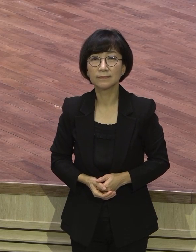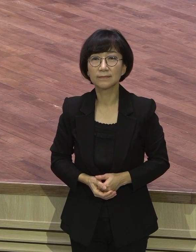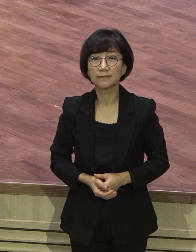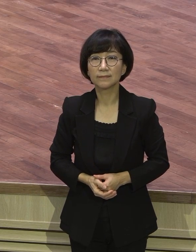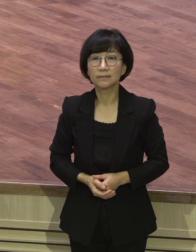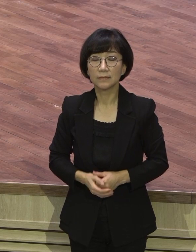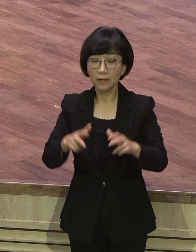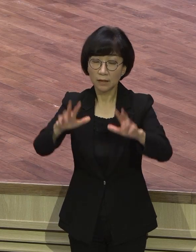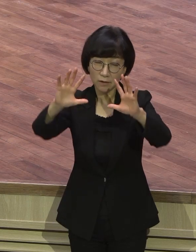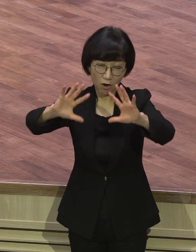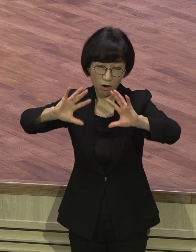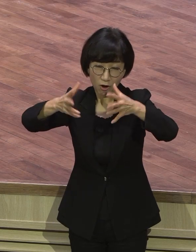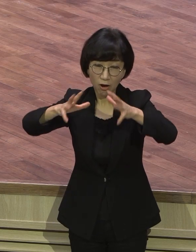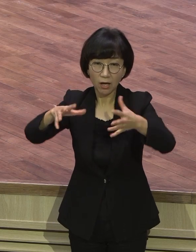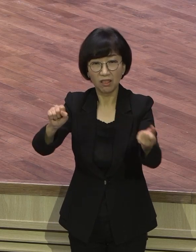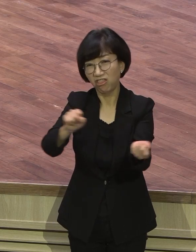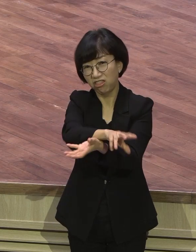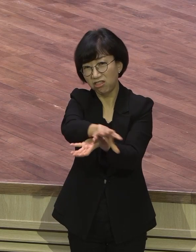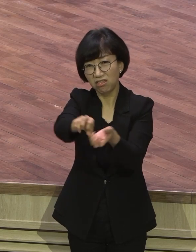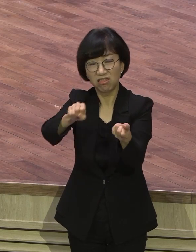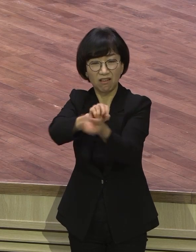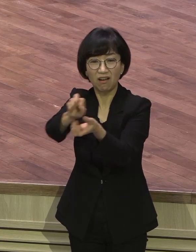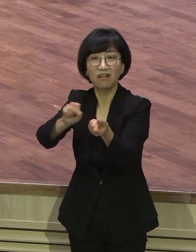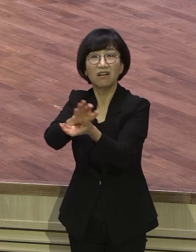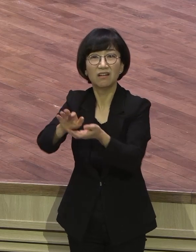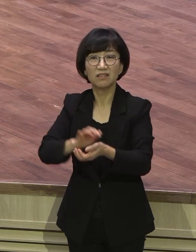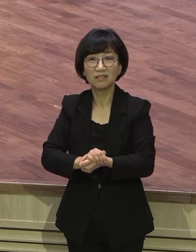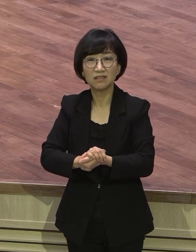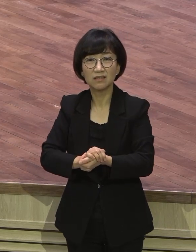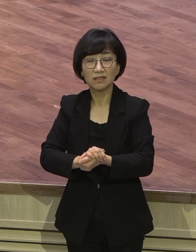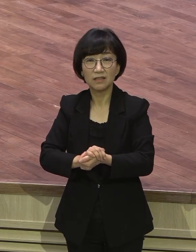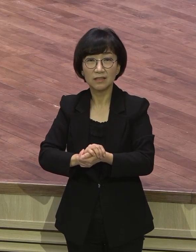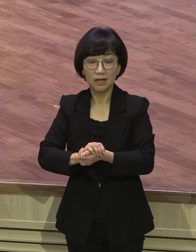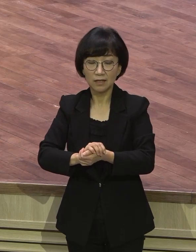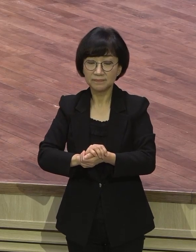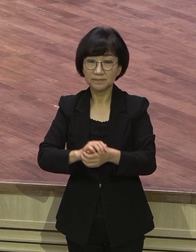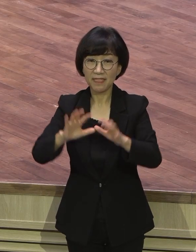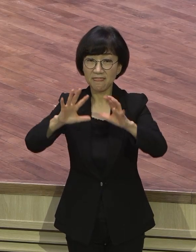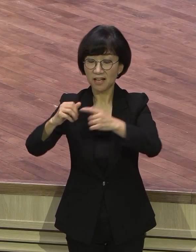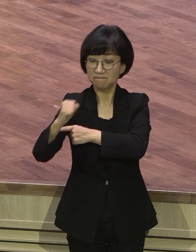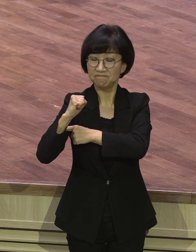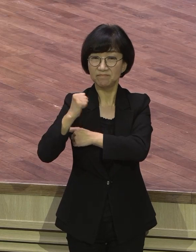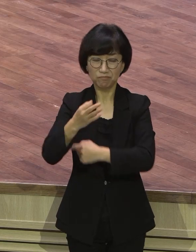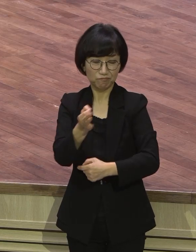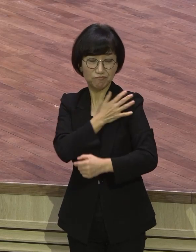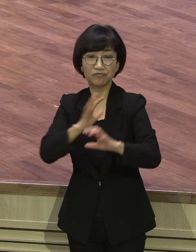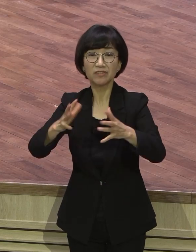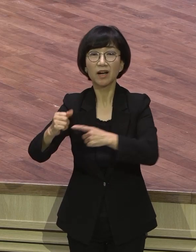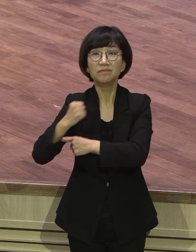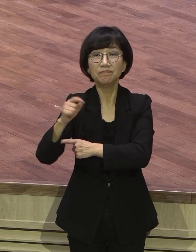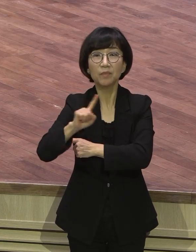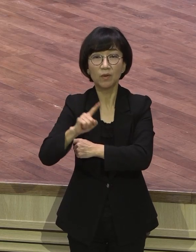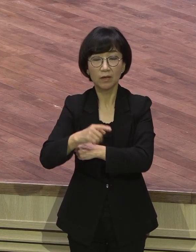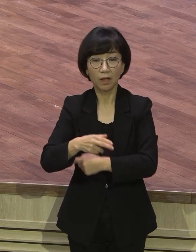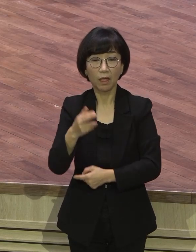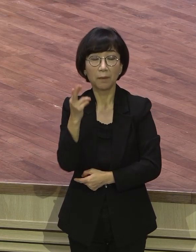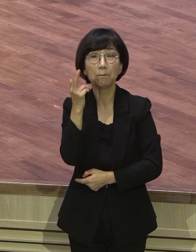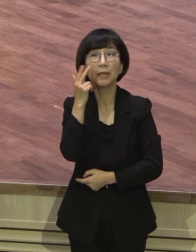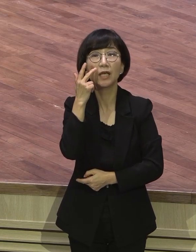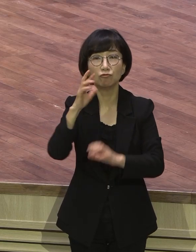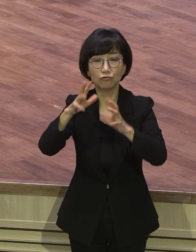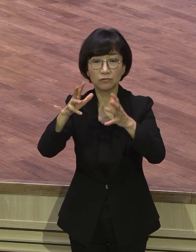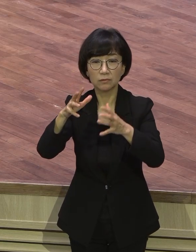지구촌이 난리잖아요. 당당한 최강대국 최고자산의 미국이 50만 명이 넘는 전용의